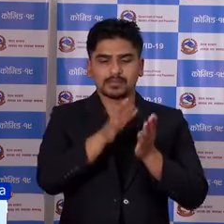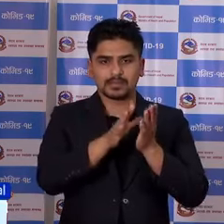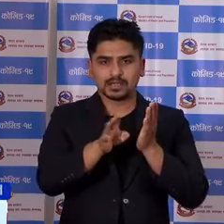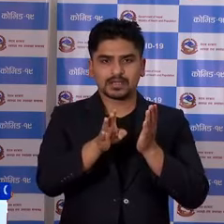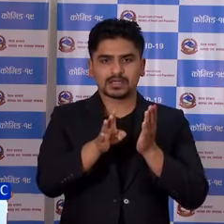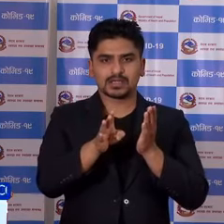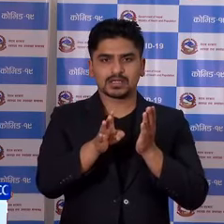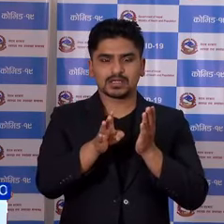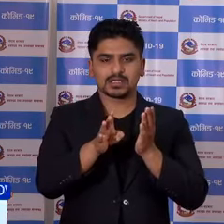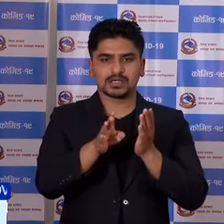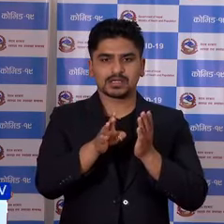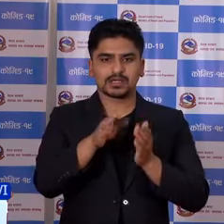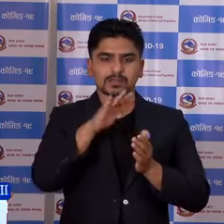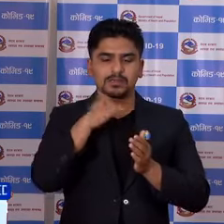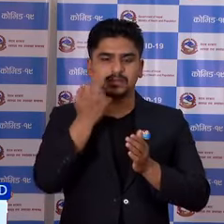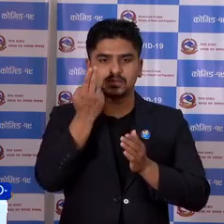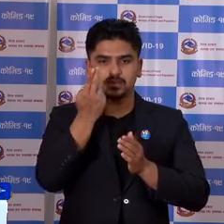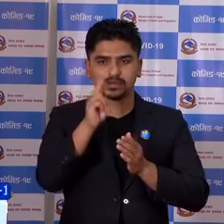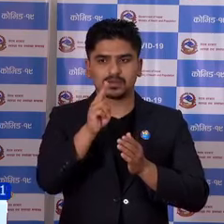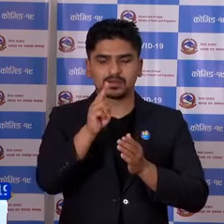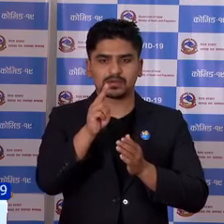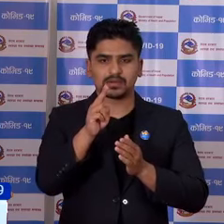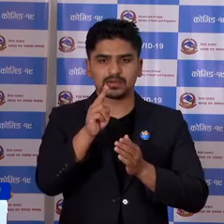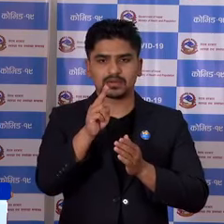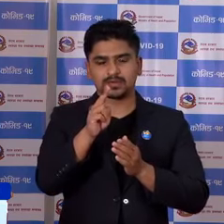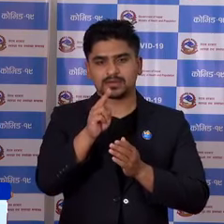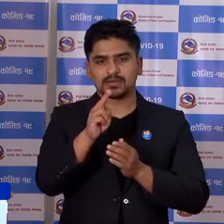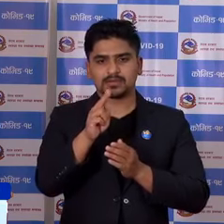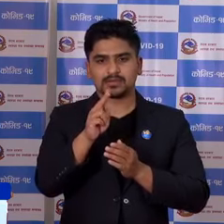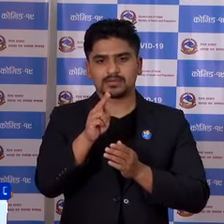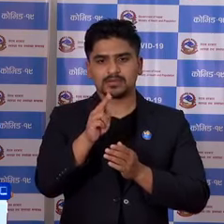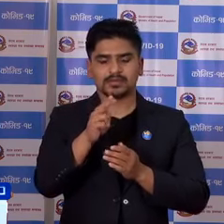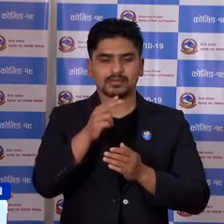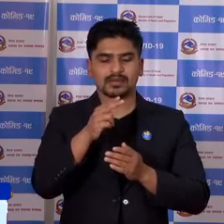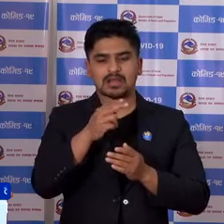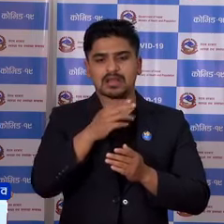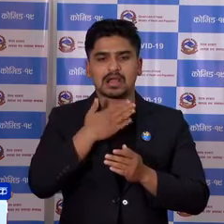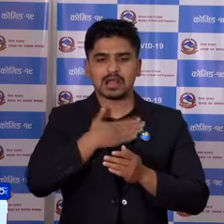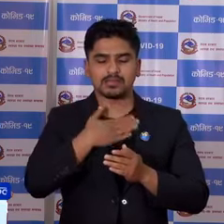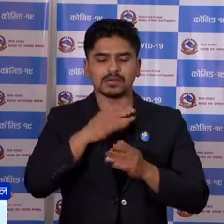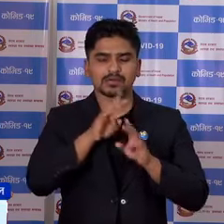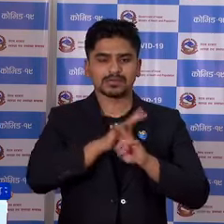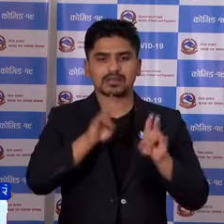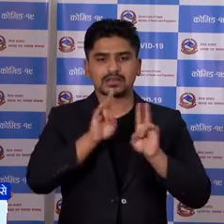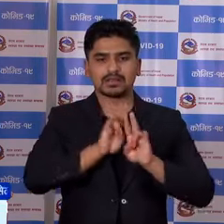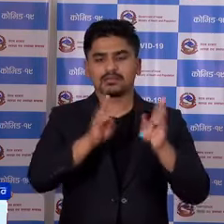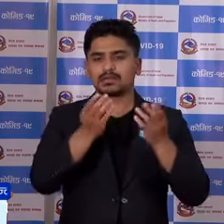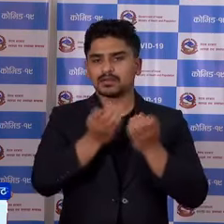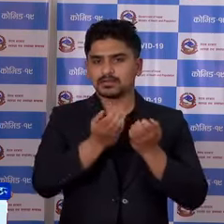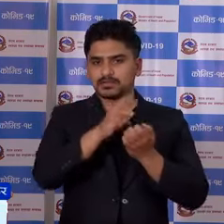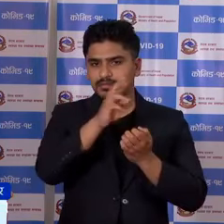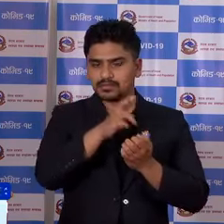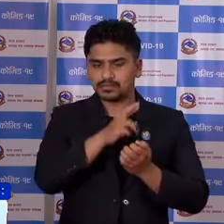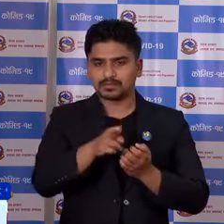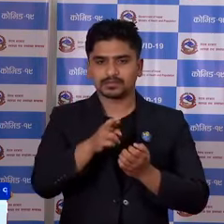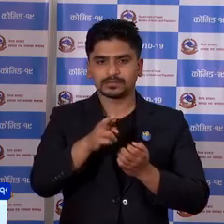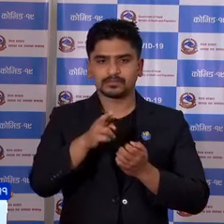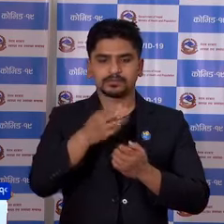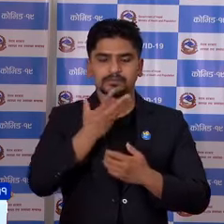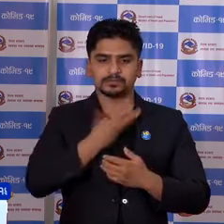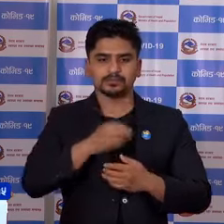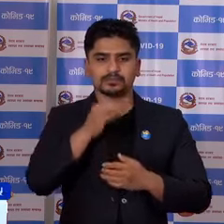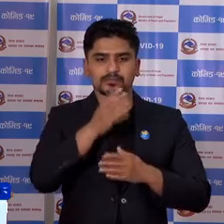तर्फबाट मृत्यु भएकाको चिर आत्माको शान्तिको कामना गर्छौँ र